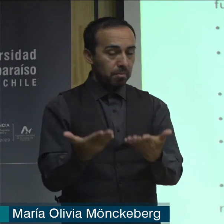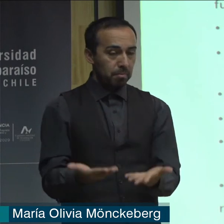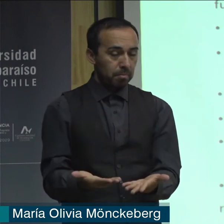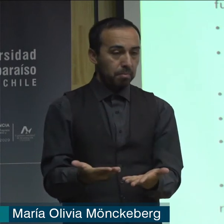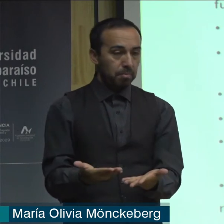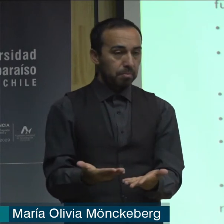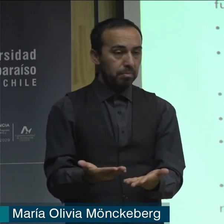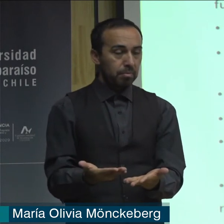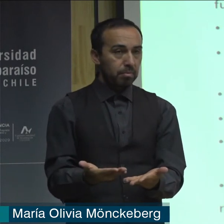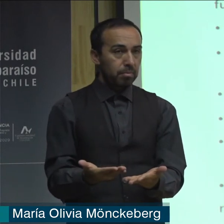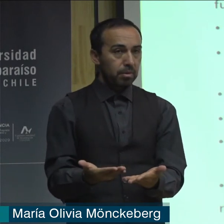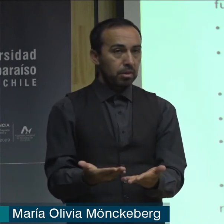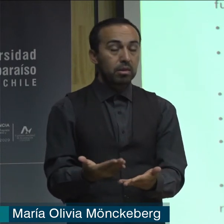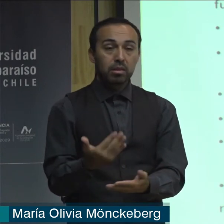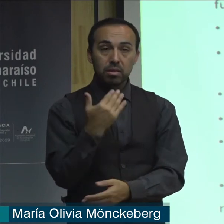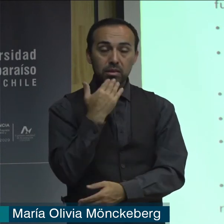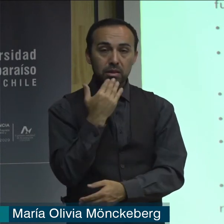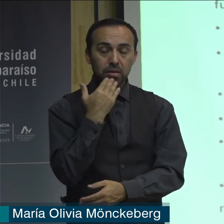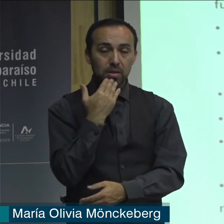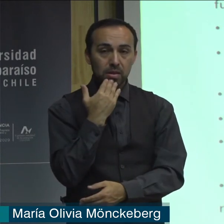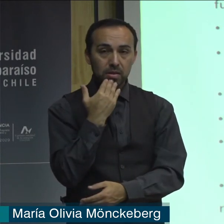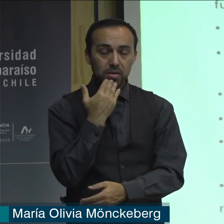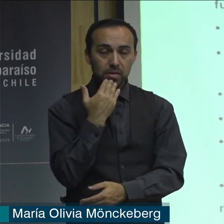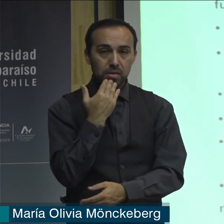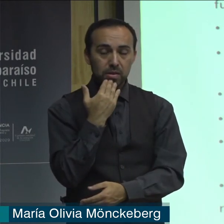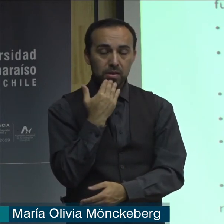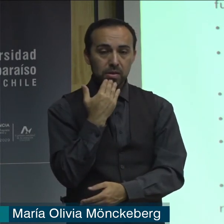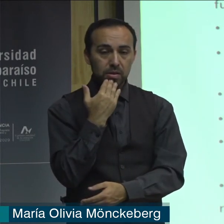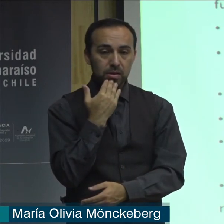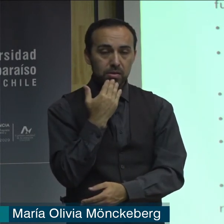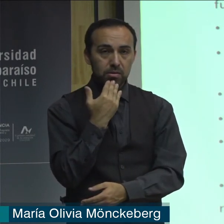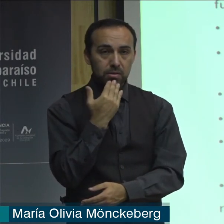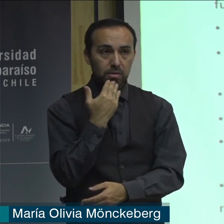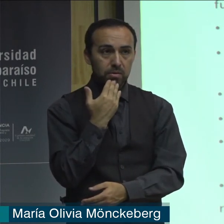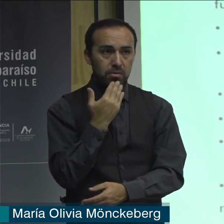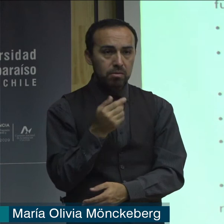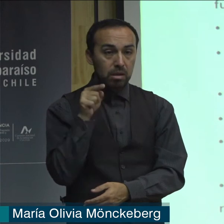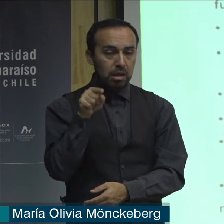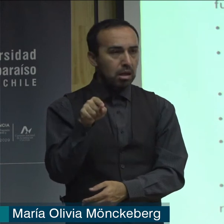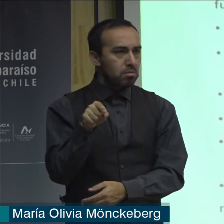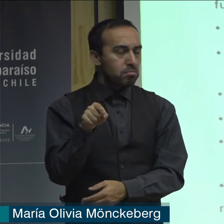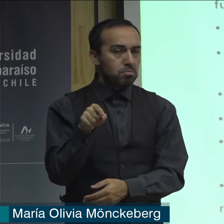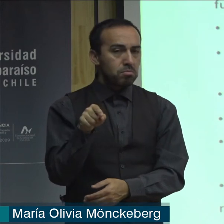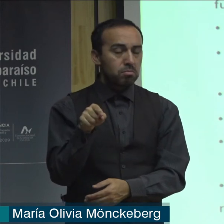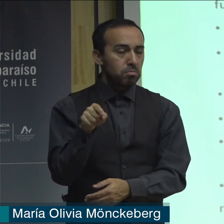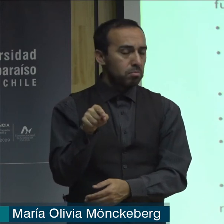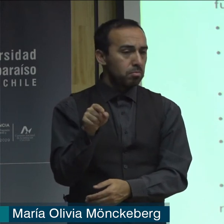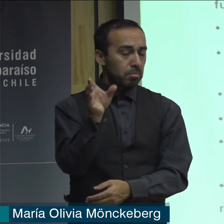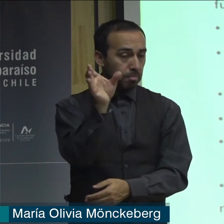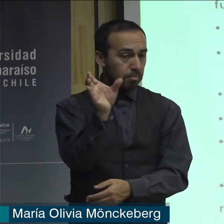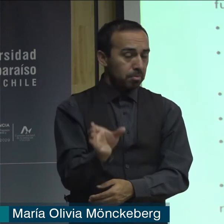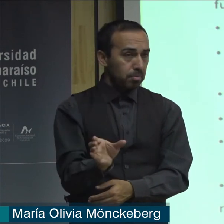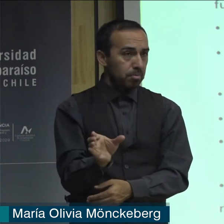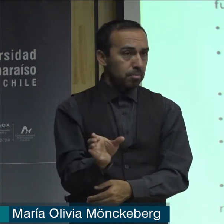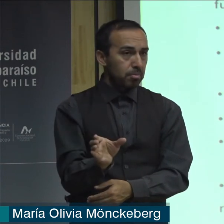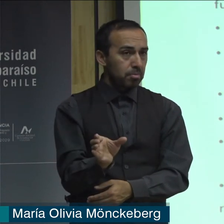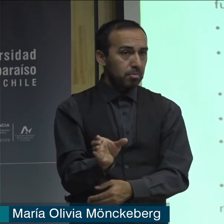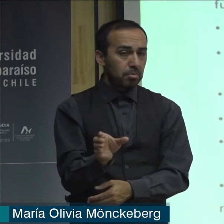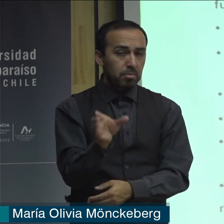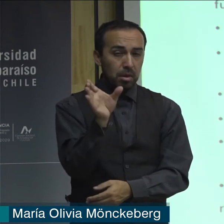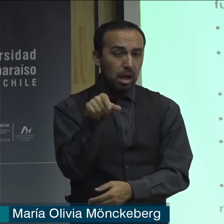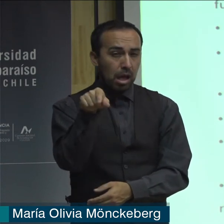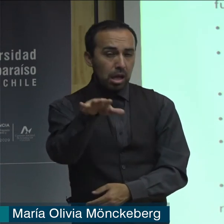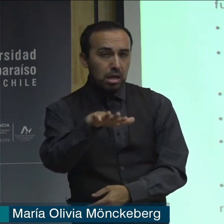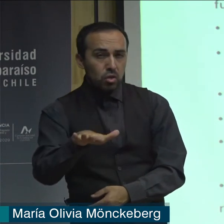era también básico para ellos para para lograr